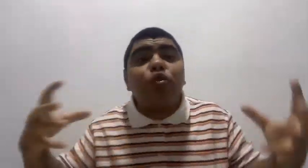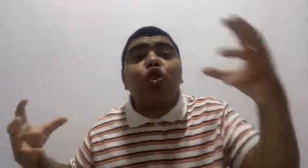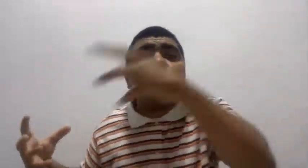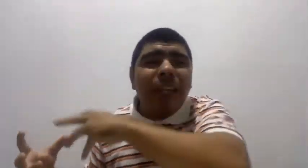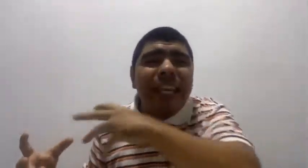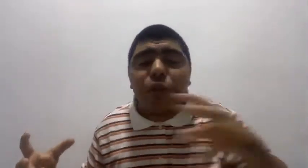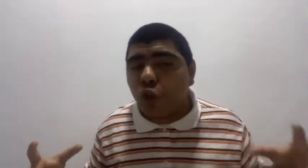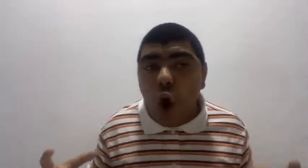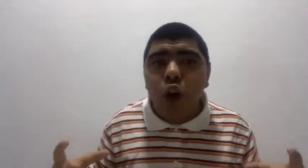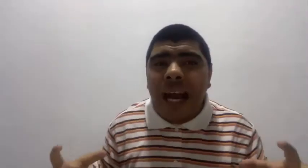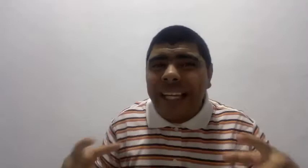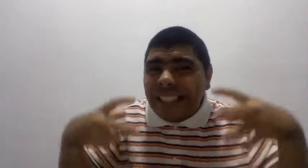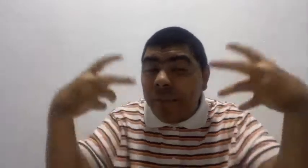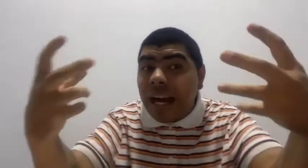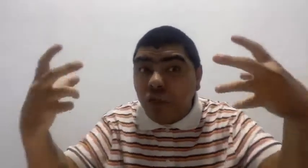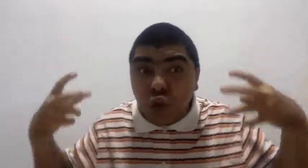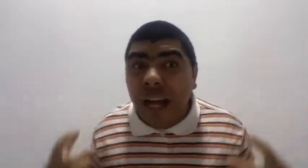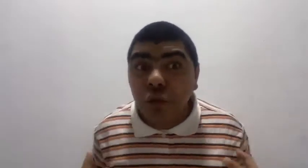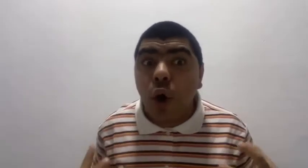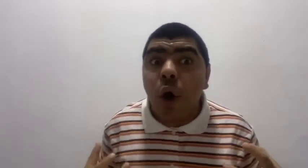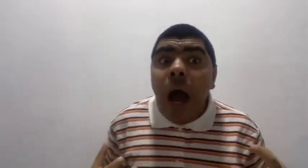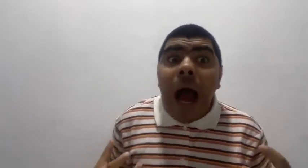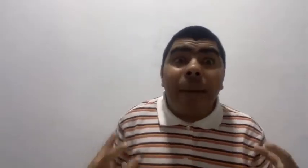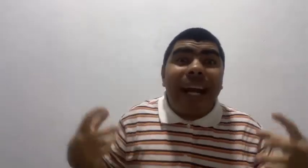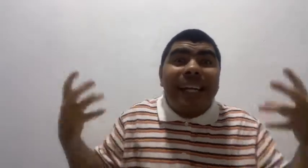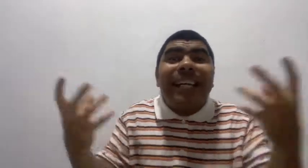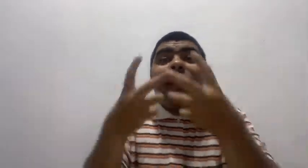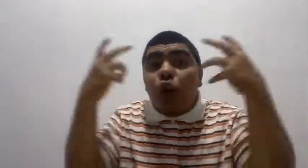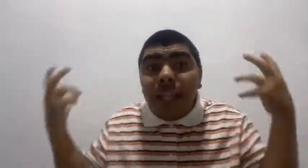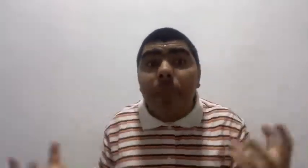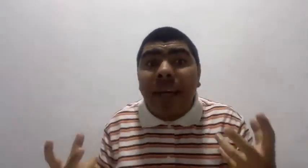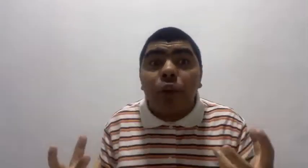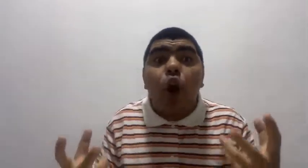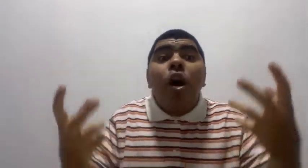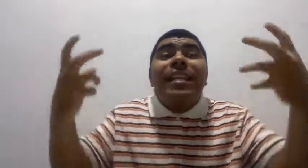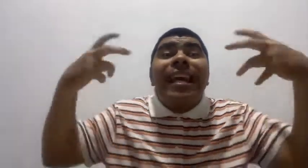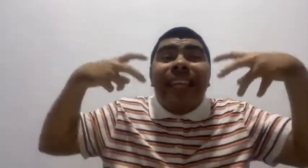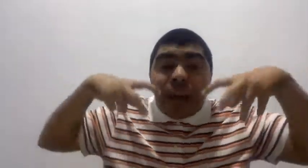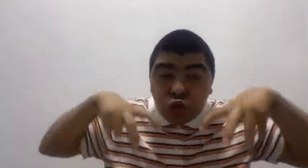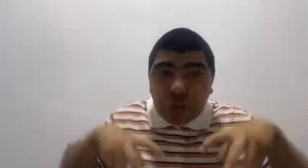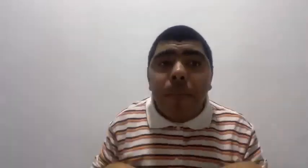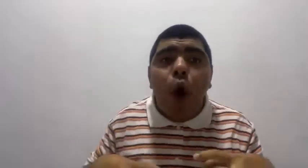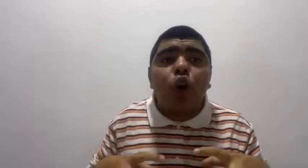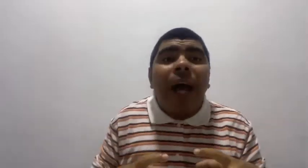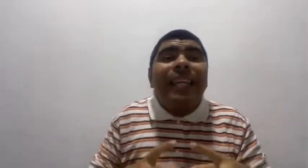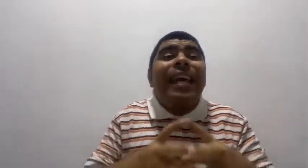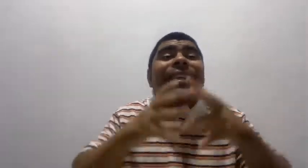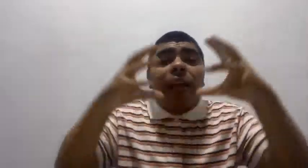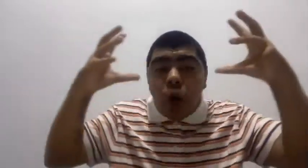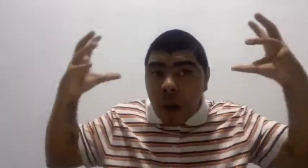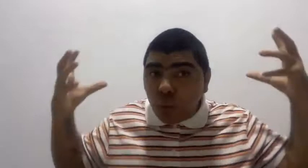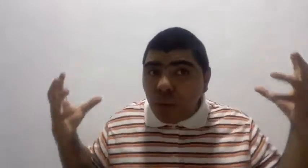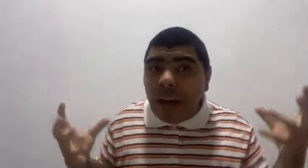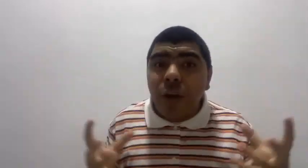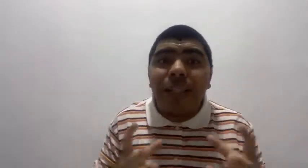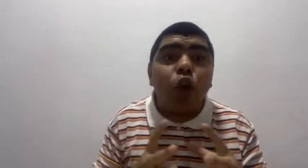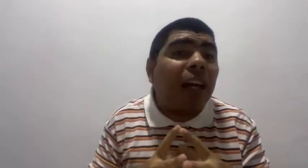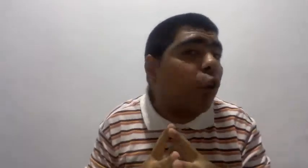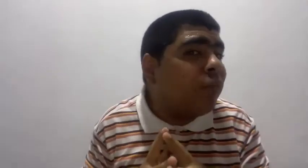vientos y las olas que estaban azotando, amén, alrededor de Pedro, le dieron temor, abundaron el corazón de